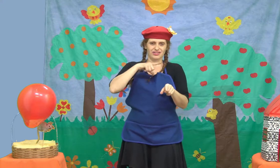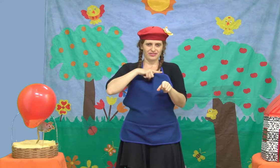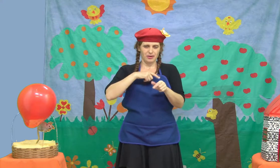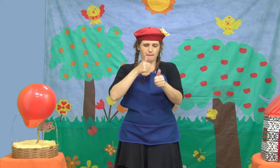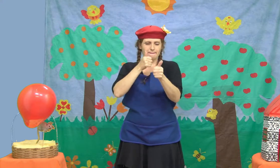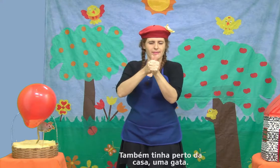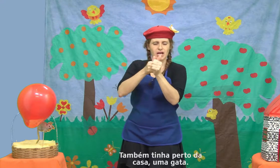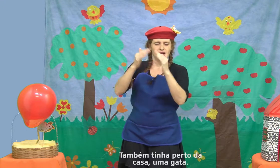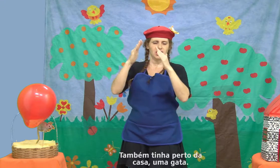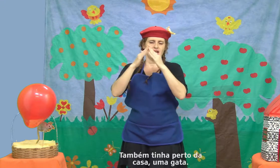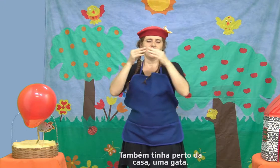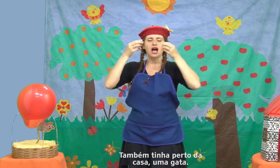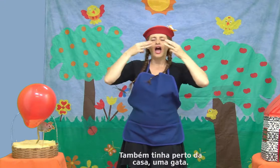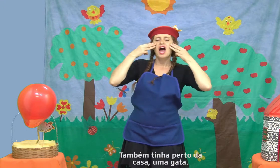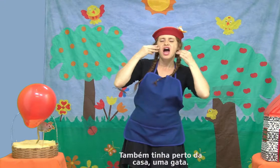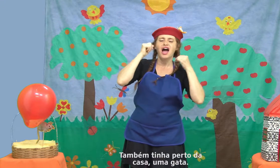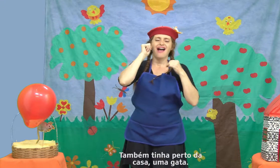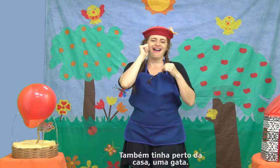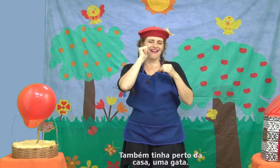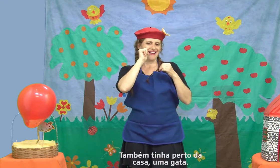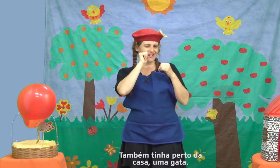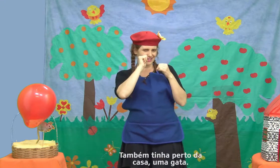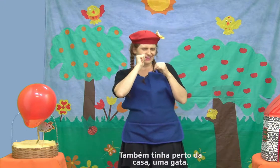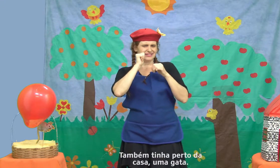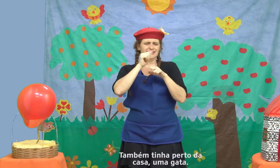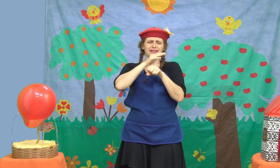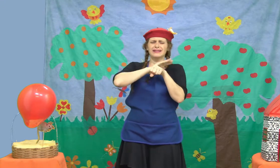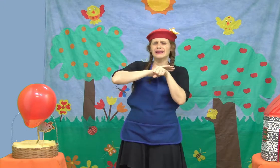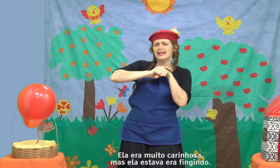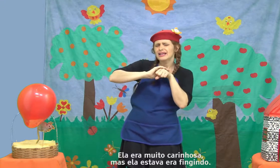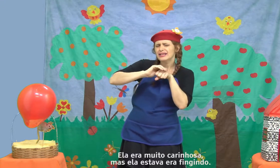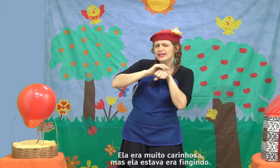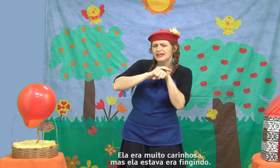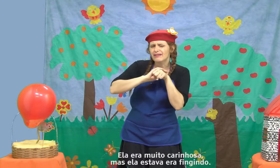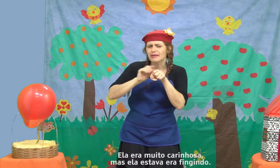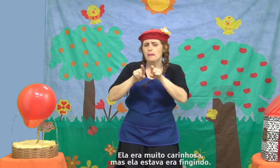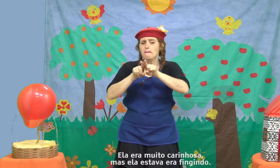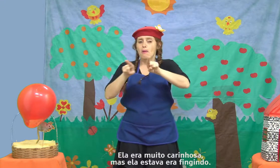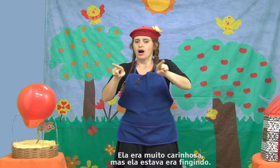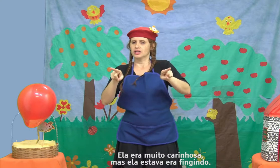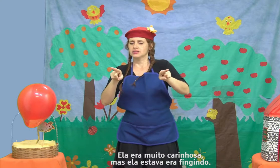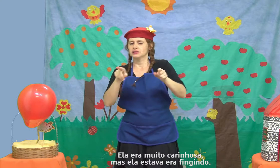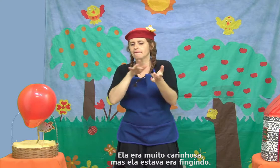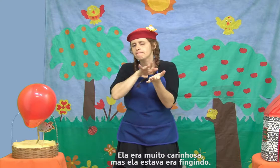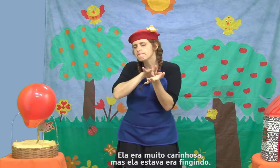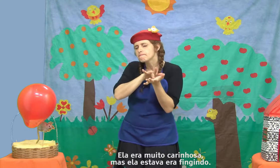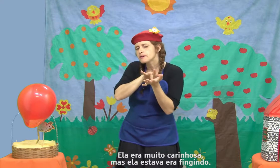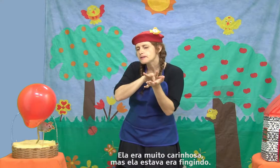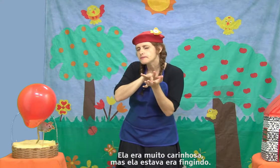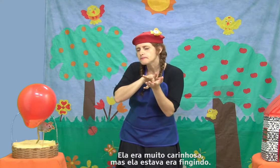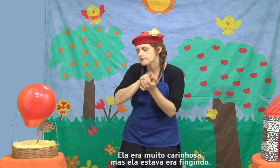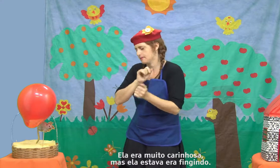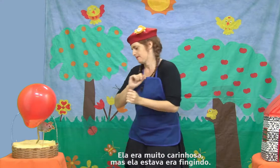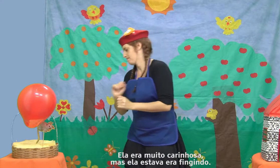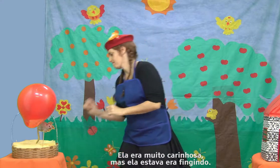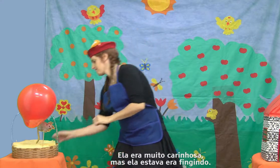também tinha perto da casa uma gata ela era muito carinhosa mas ela estava fingindo